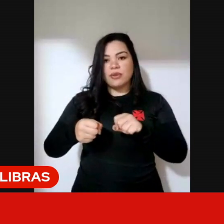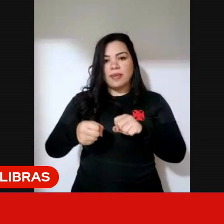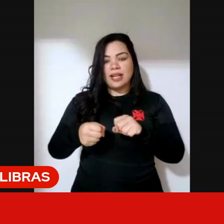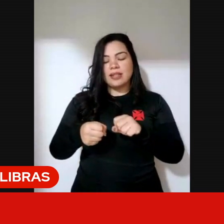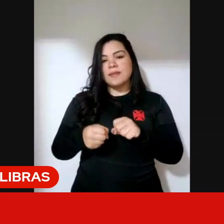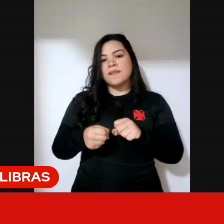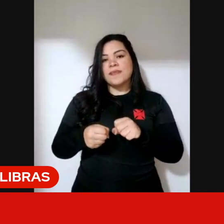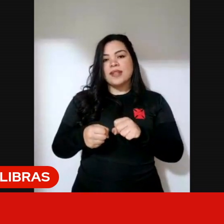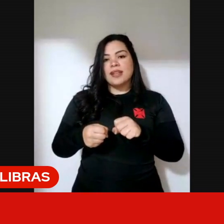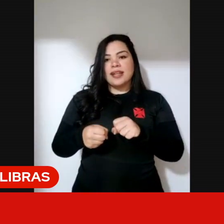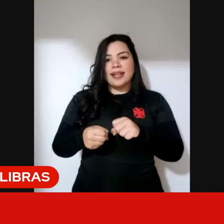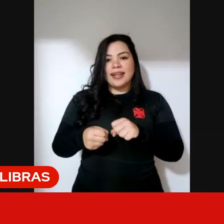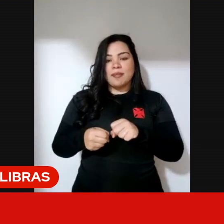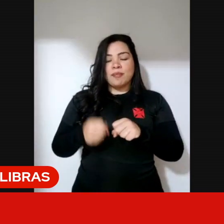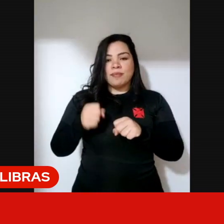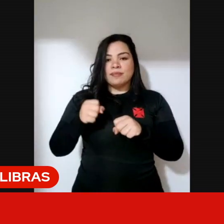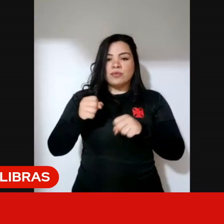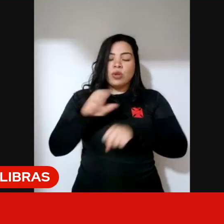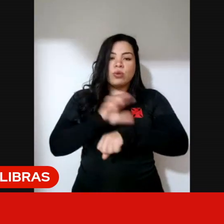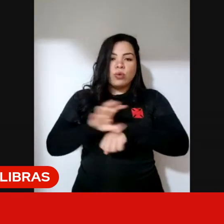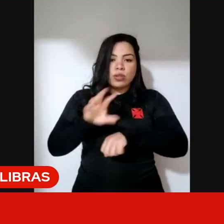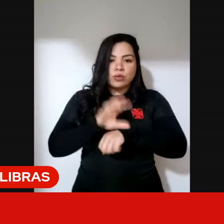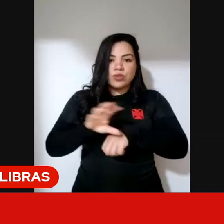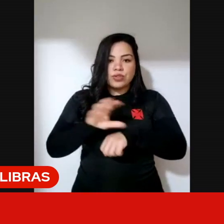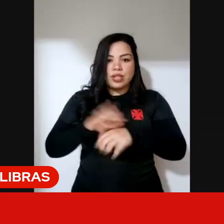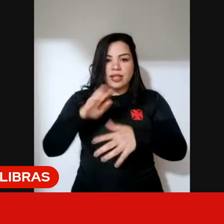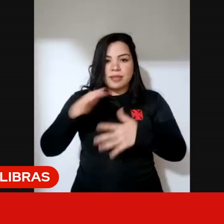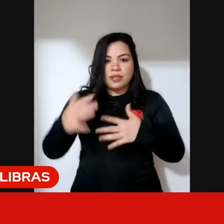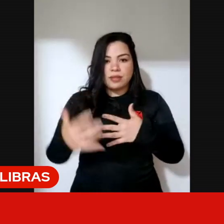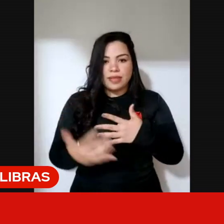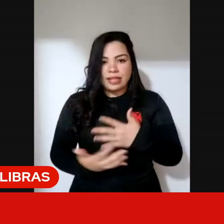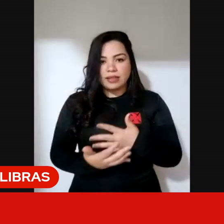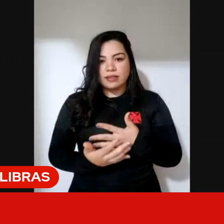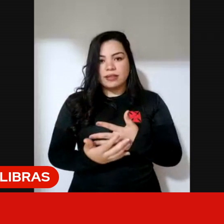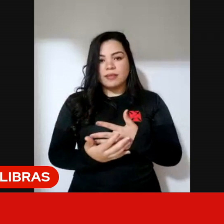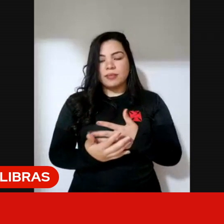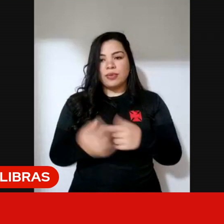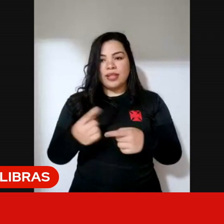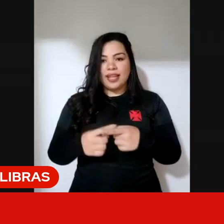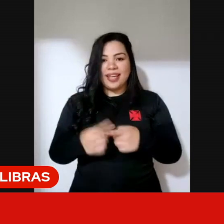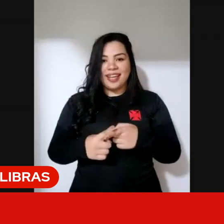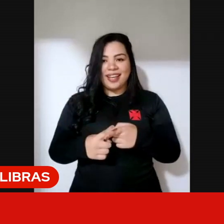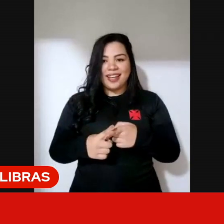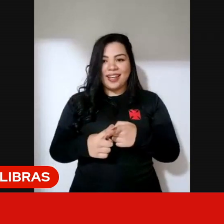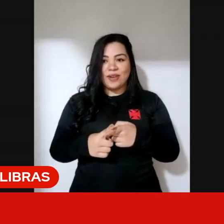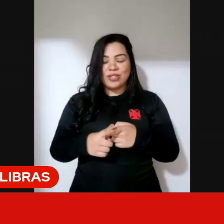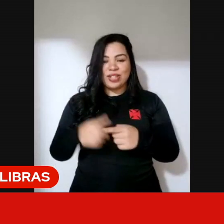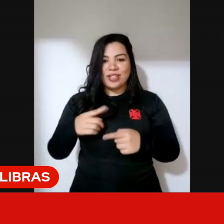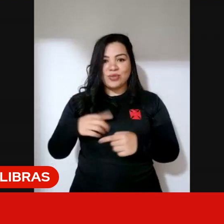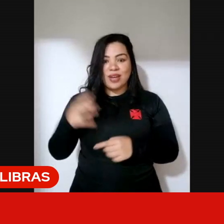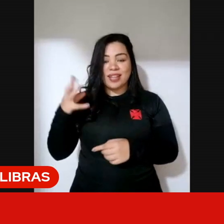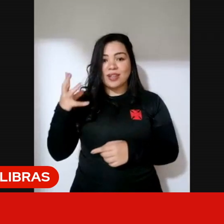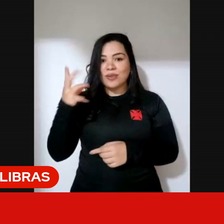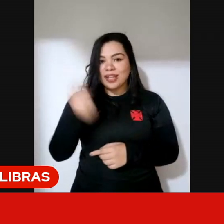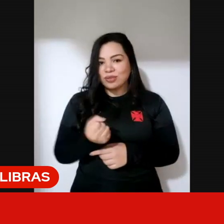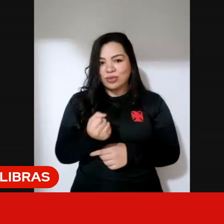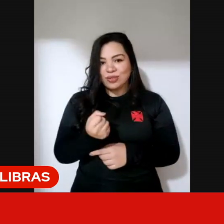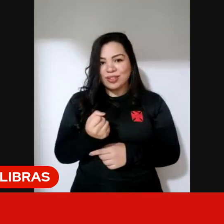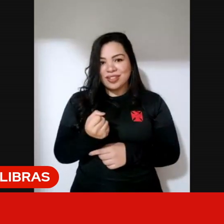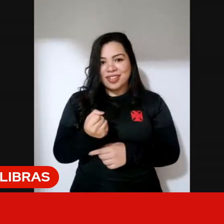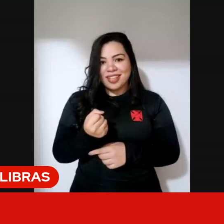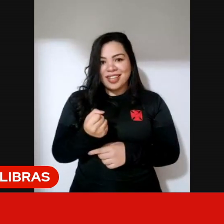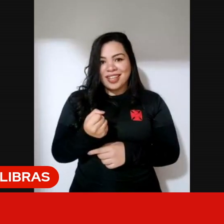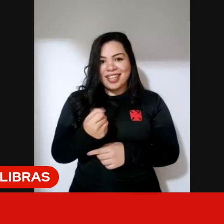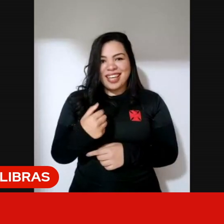sou formada, dou cursos de Libras também, porque eu acho que isso é tão